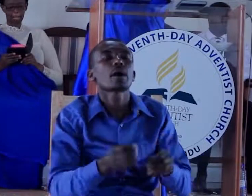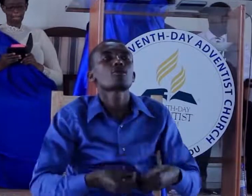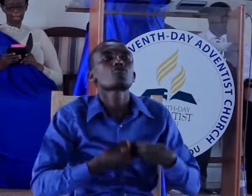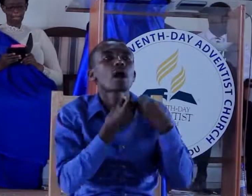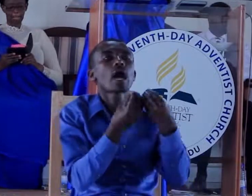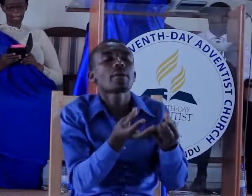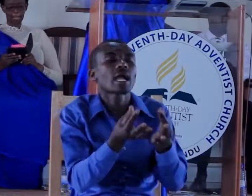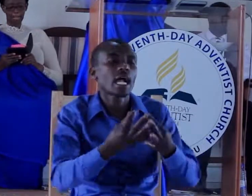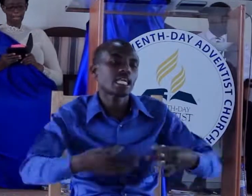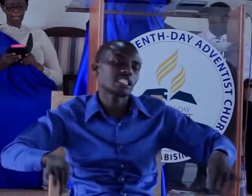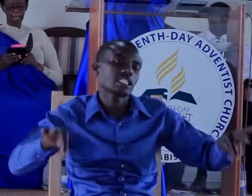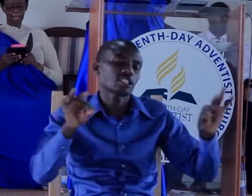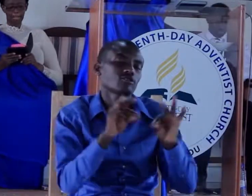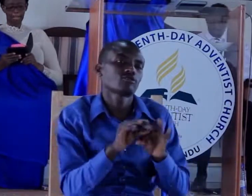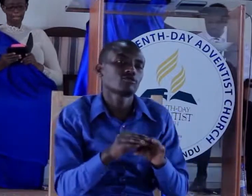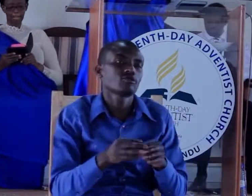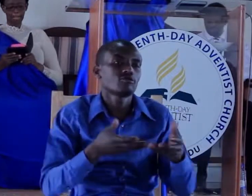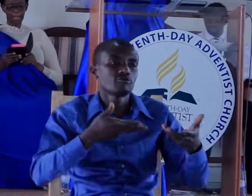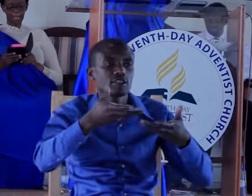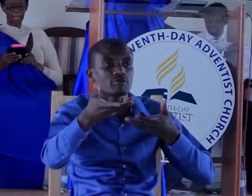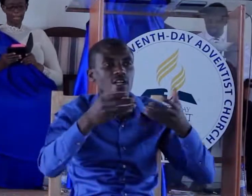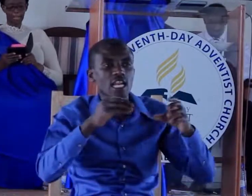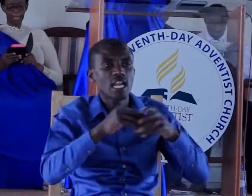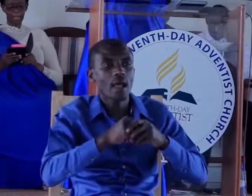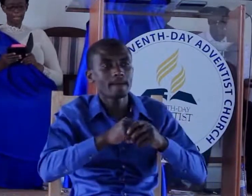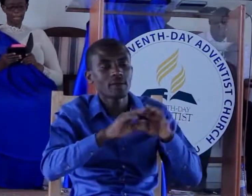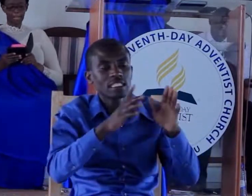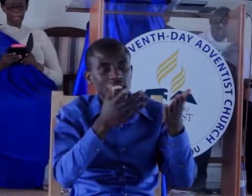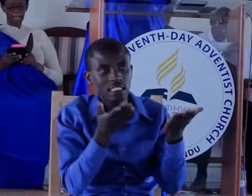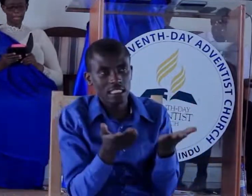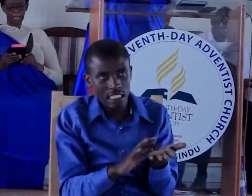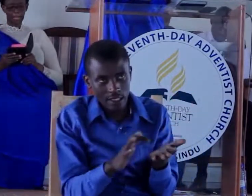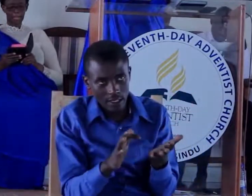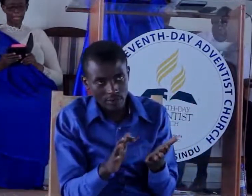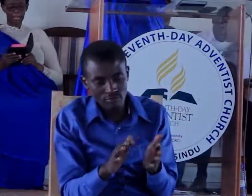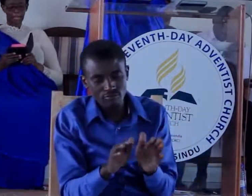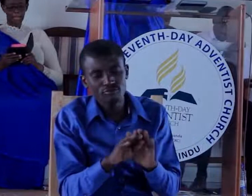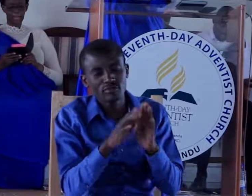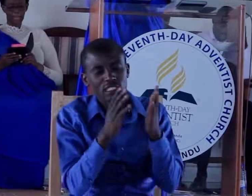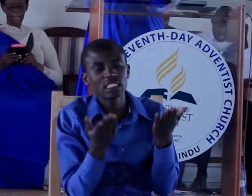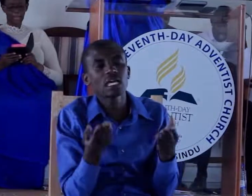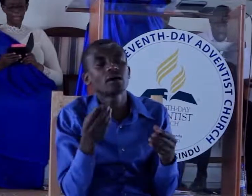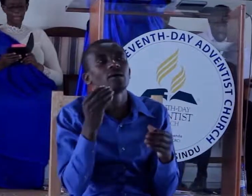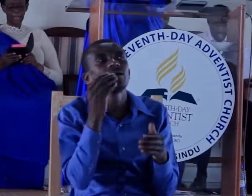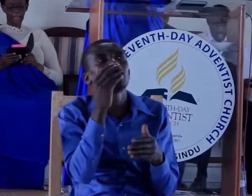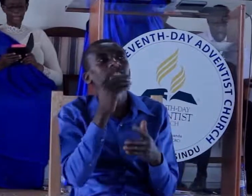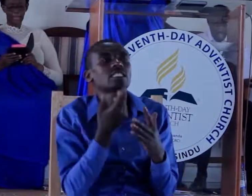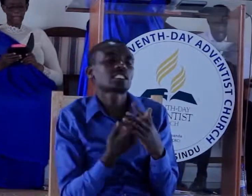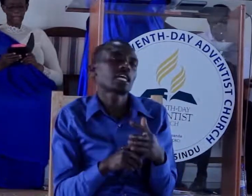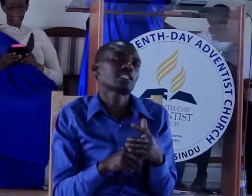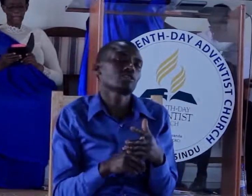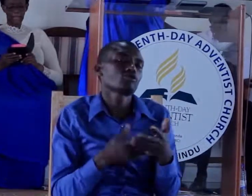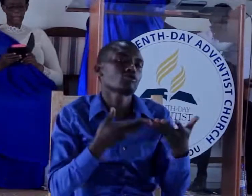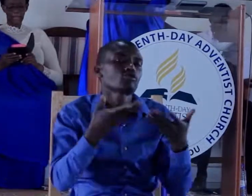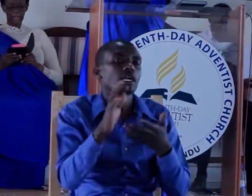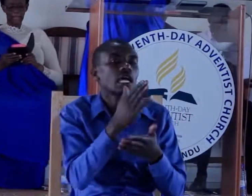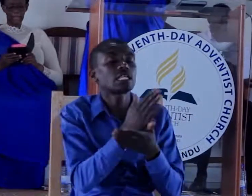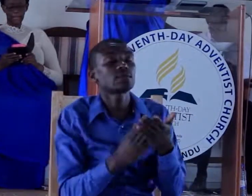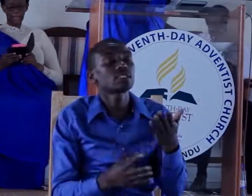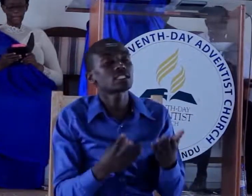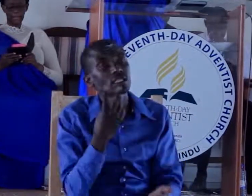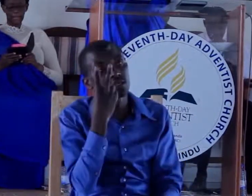tugiye kuganira igitabo cy'itangiriro itangiriro rero mwumve imigabane turaganiramo yonyine turaganira ibice